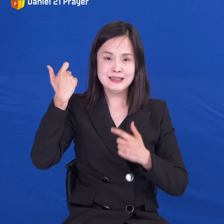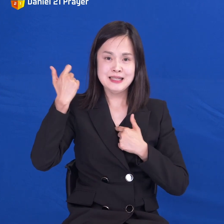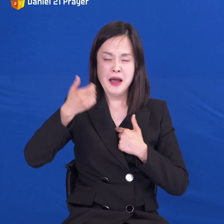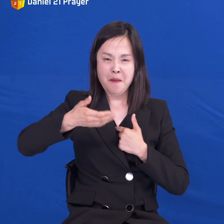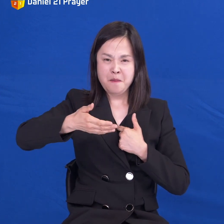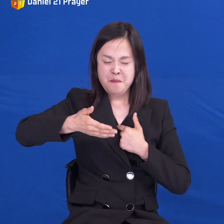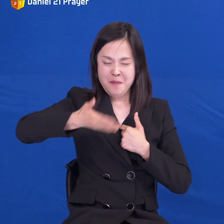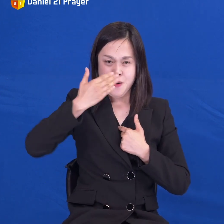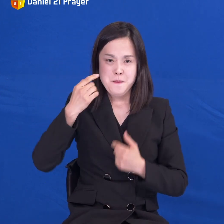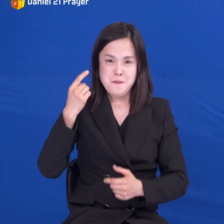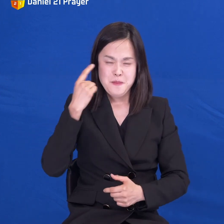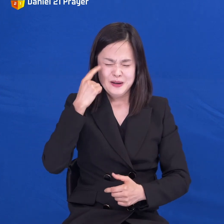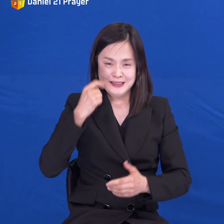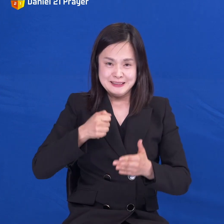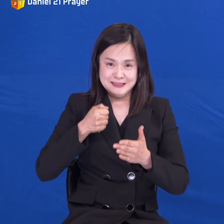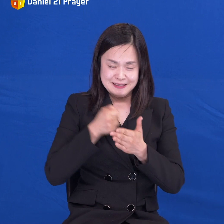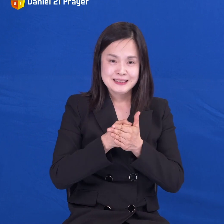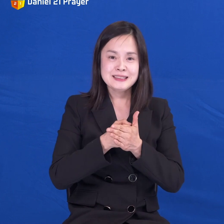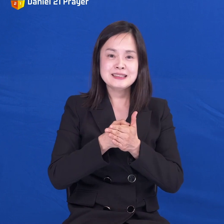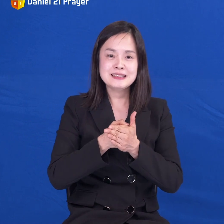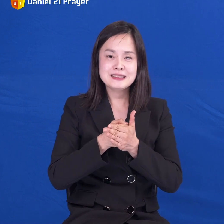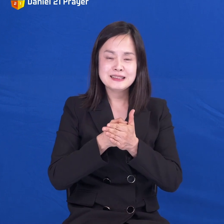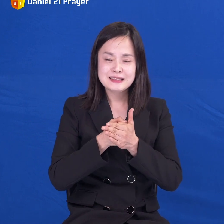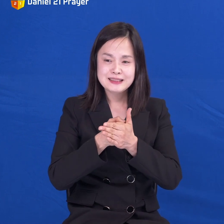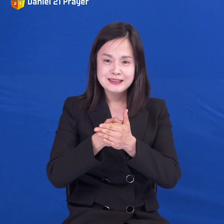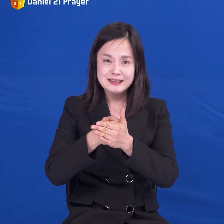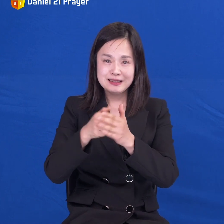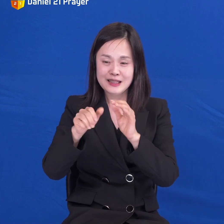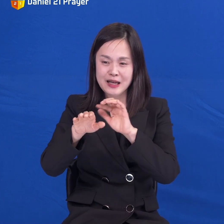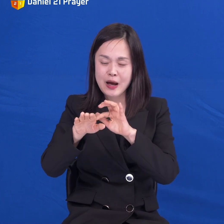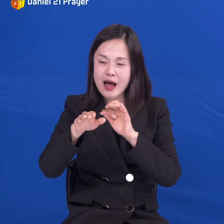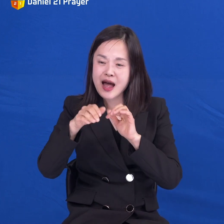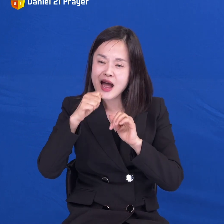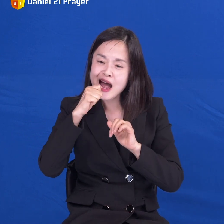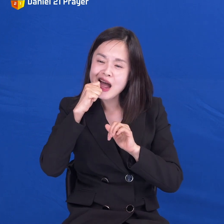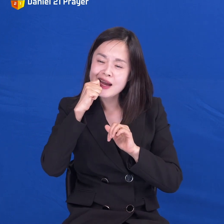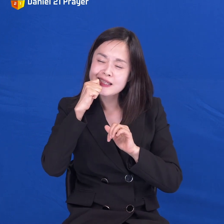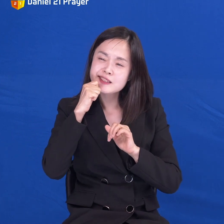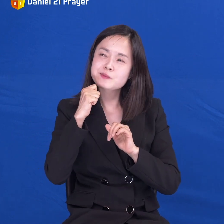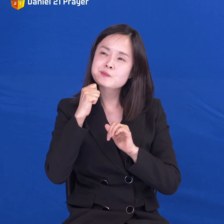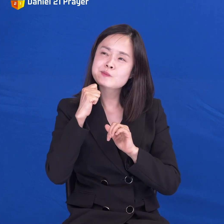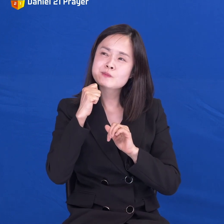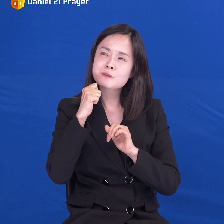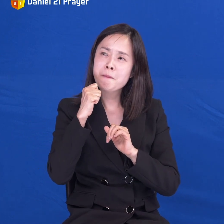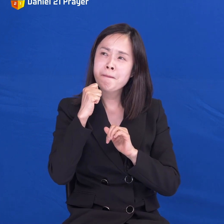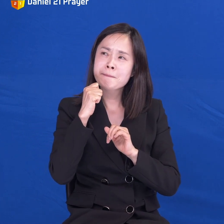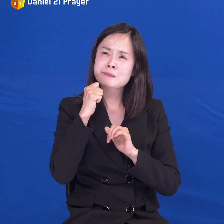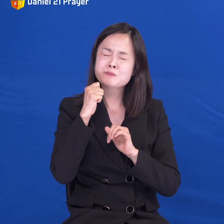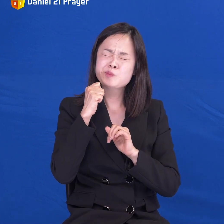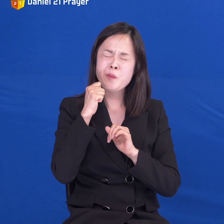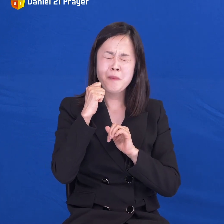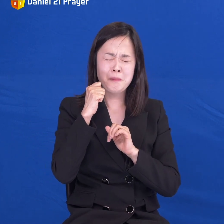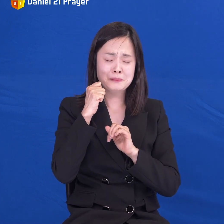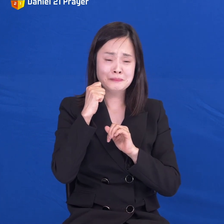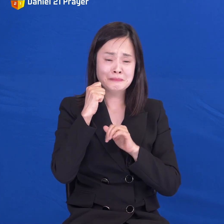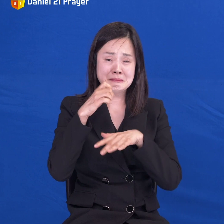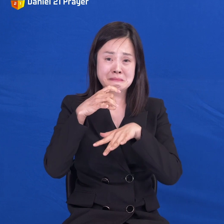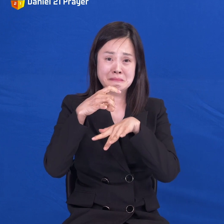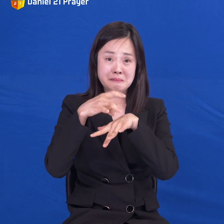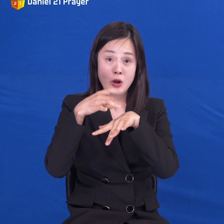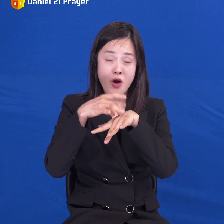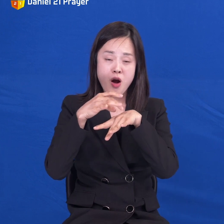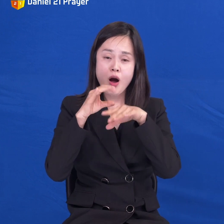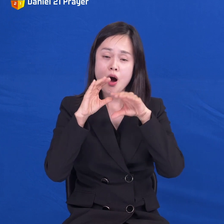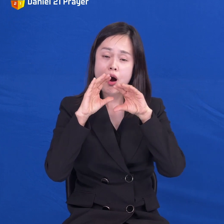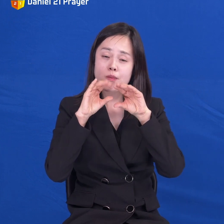가득합니다. 그래서 살짝 씹었더니 이 물렁뼈에서 담백한 맛이 나오는